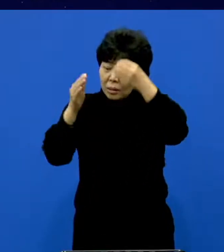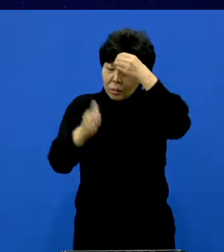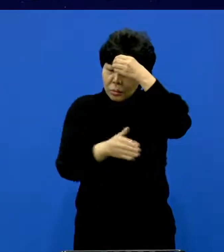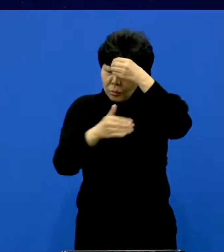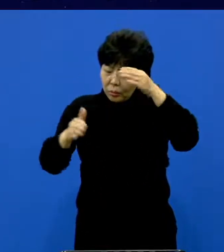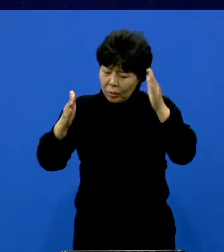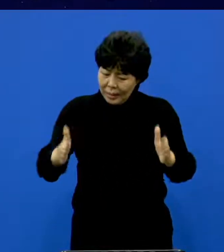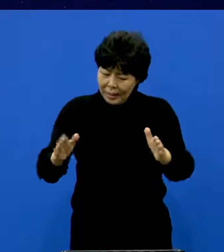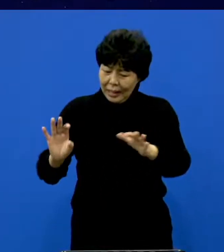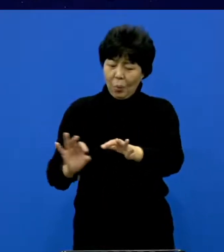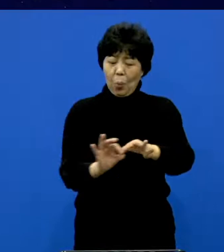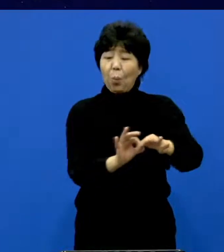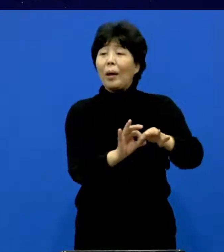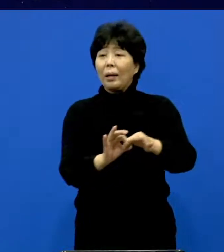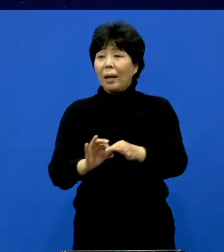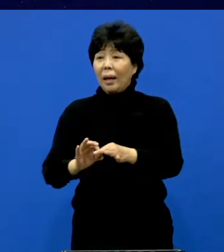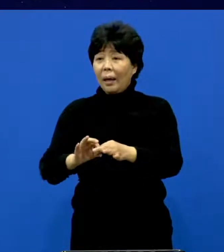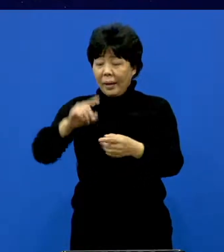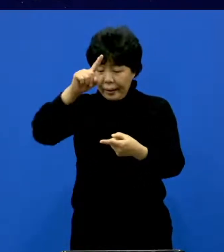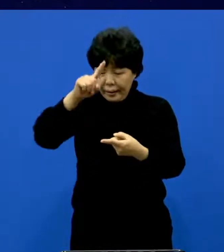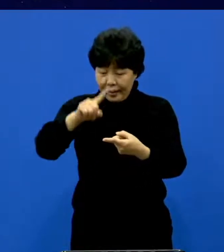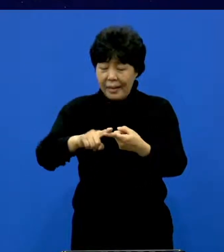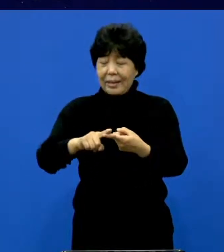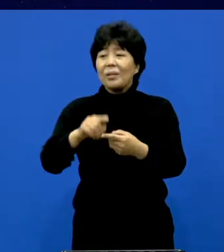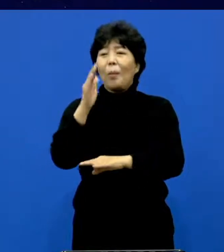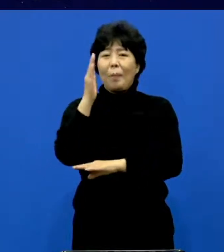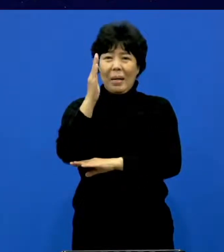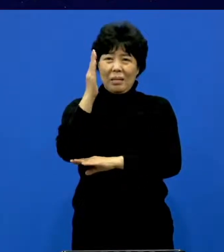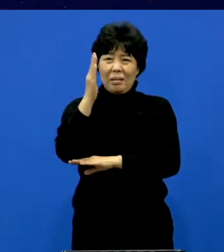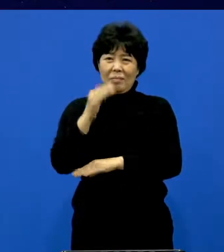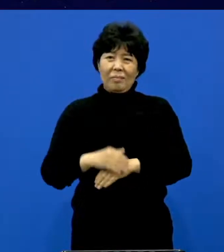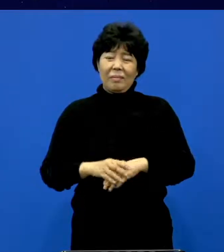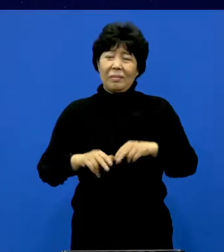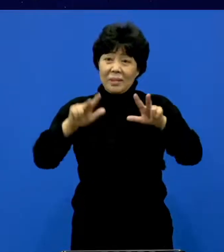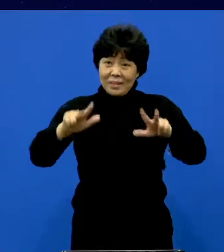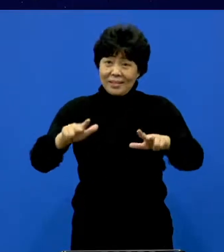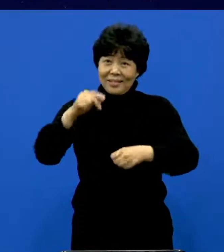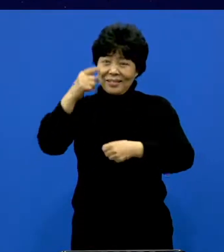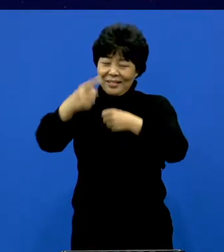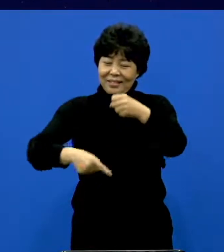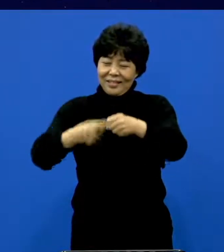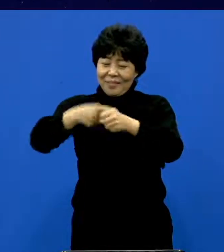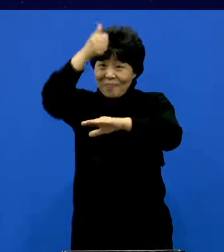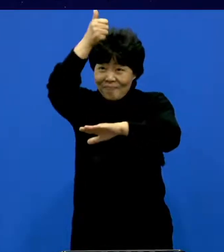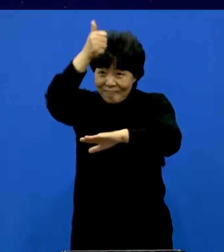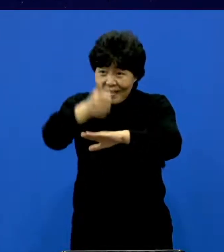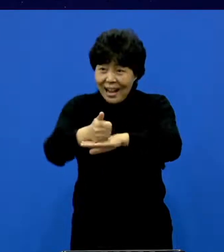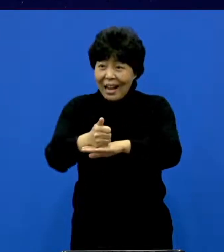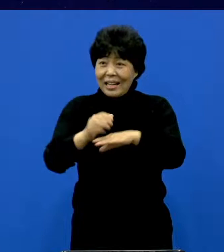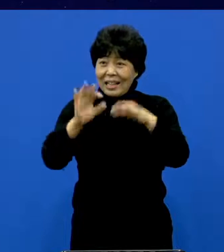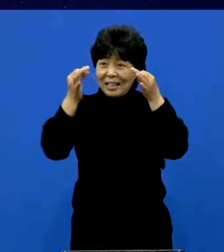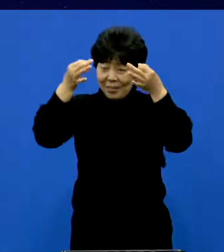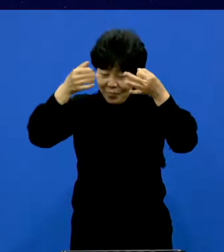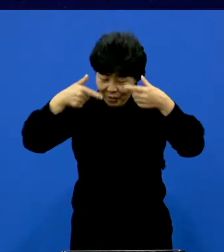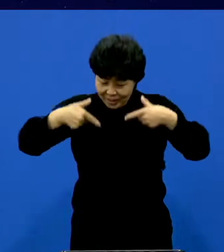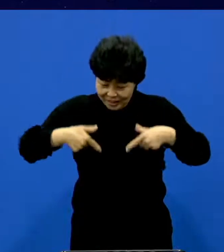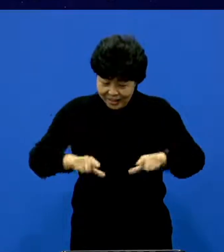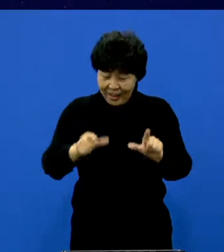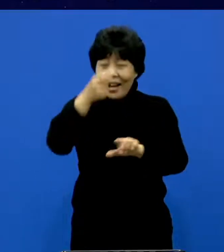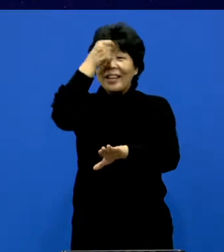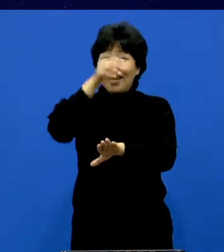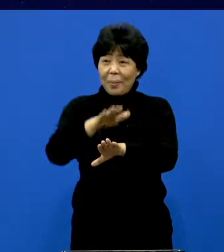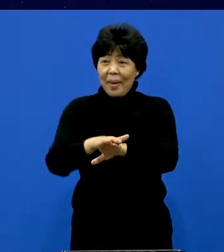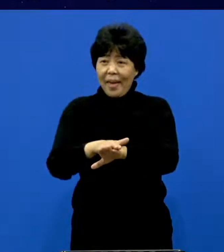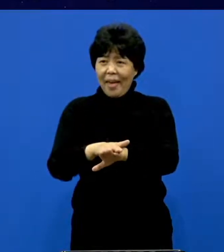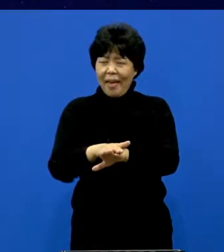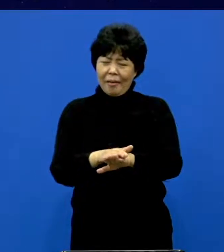말씀합니다. 그래서 오늘 이 연말의 마지막 금요일날 또 우리가 특별히 좀 정리를 좀